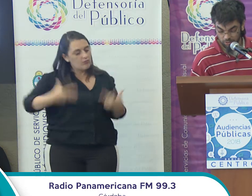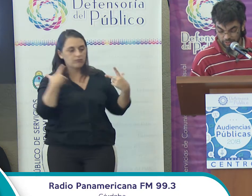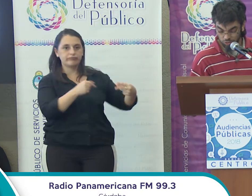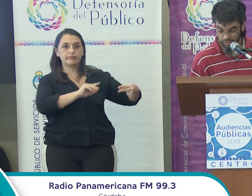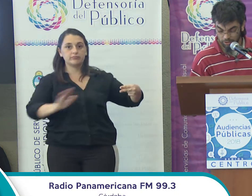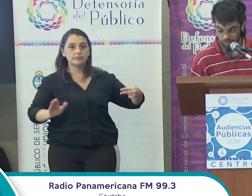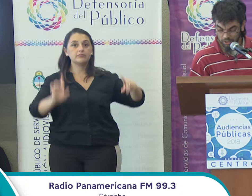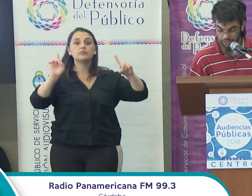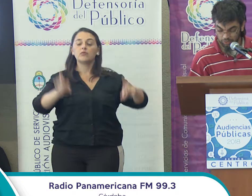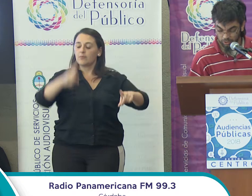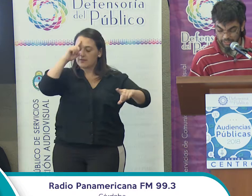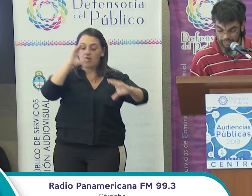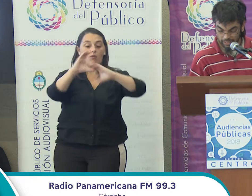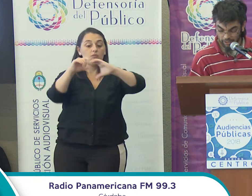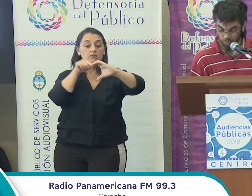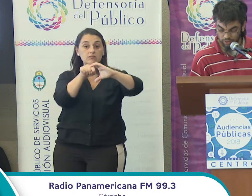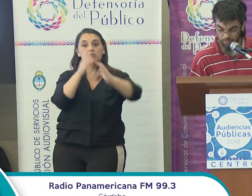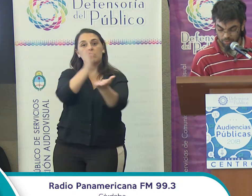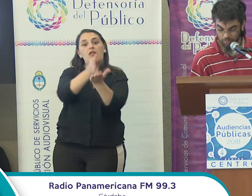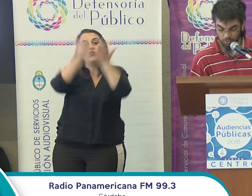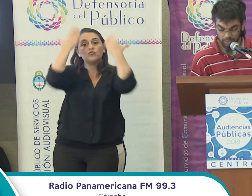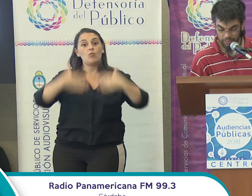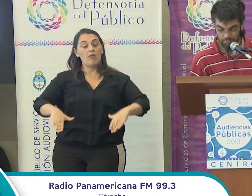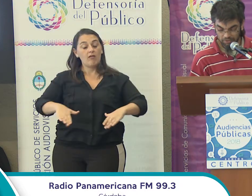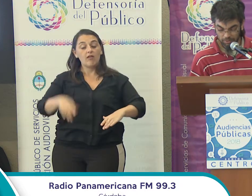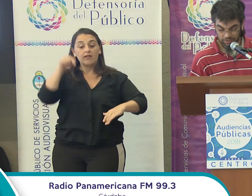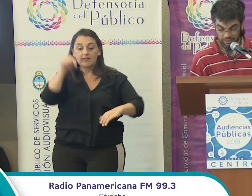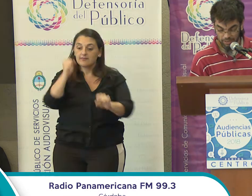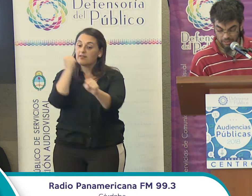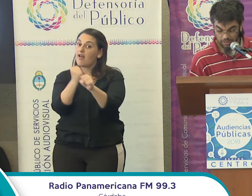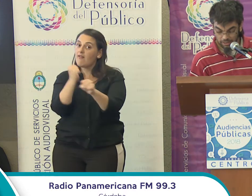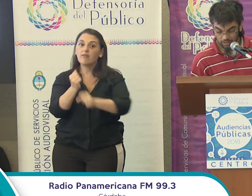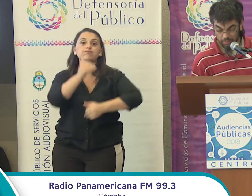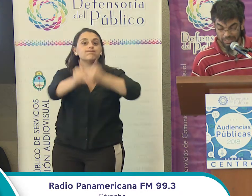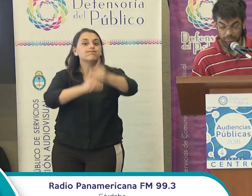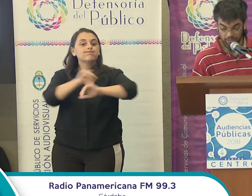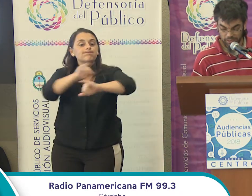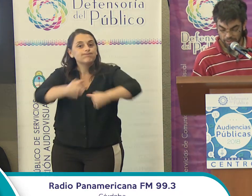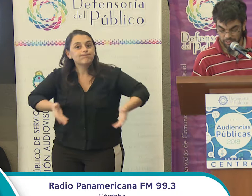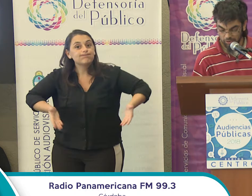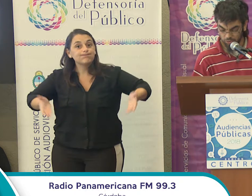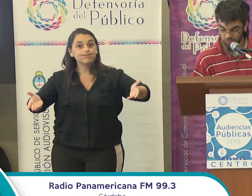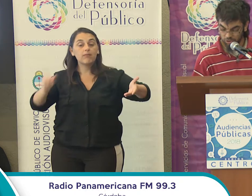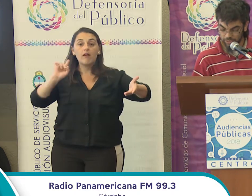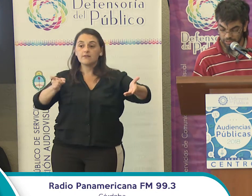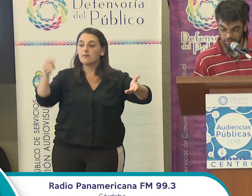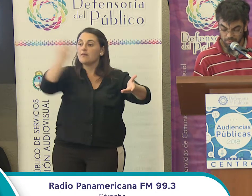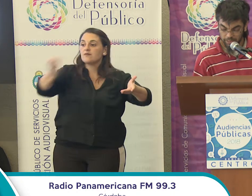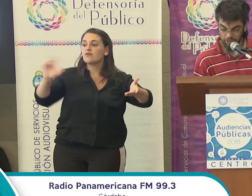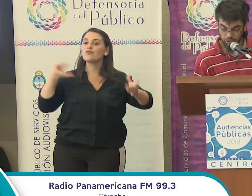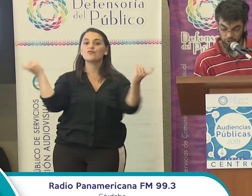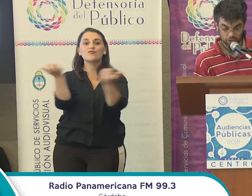es un derecho humano y que su tarea es crucial para promover y visibilizar y viabilizar la inclusión social